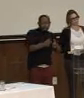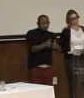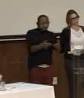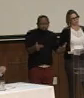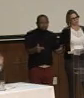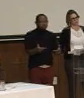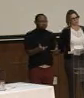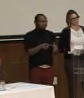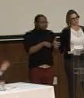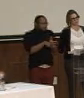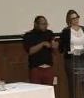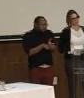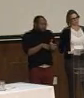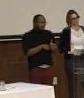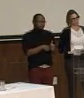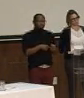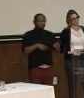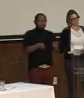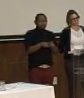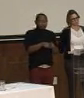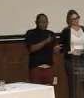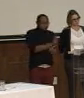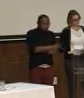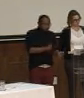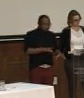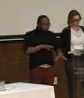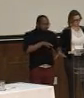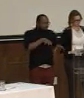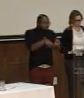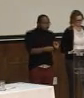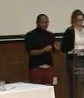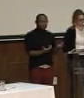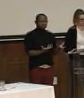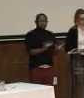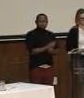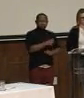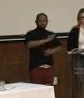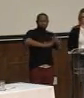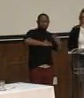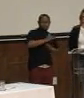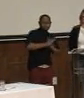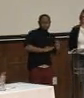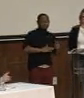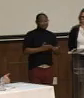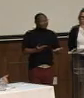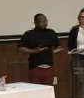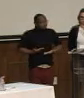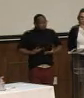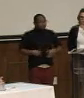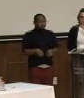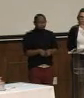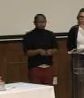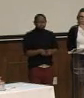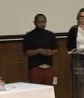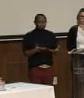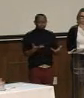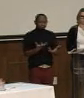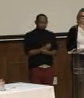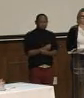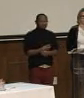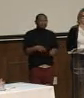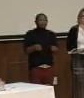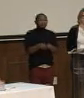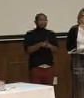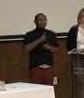de consumo, qualificação dos docentes, qualificação dos servidores, né? A proposta de